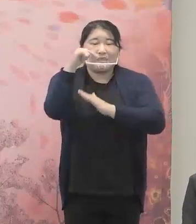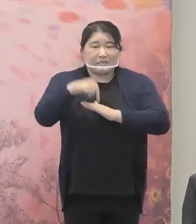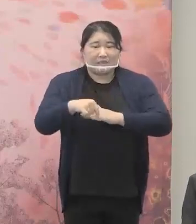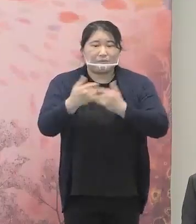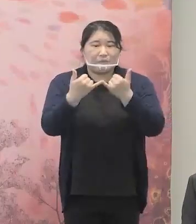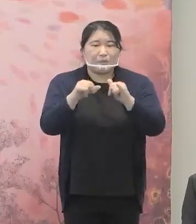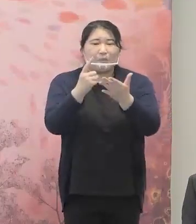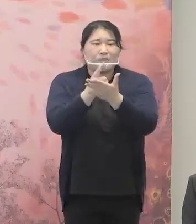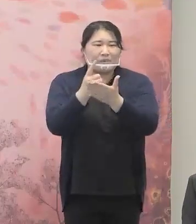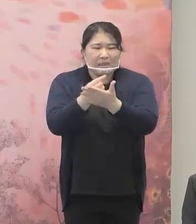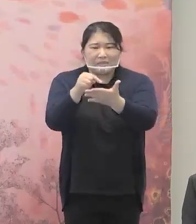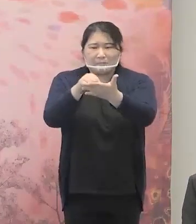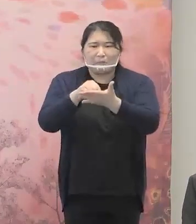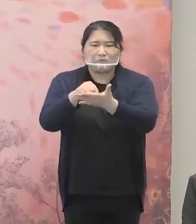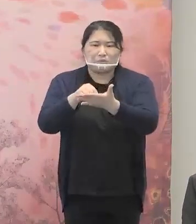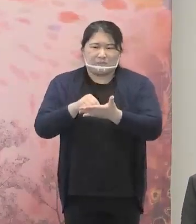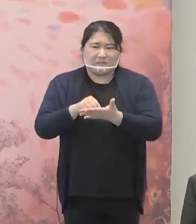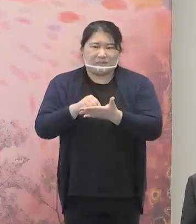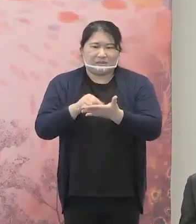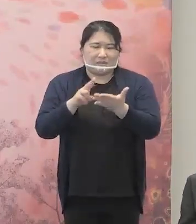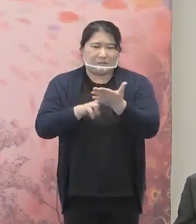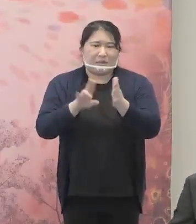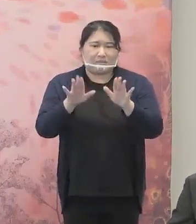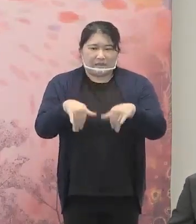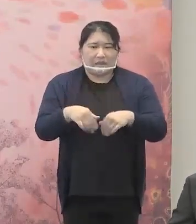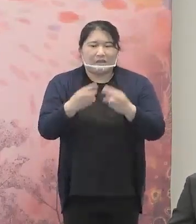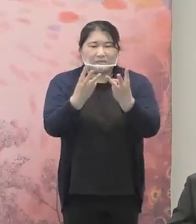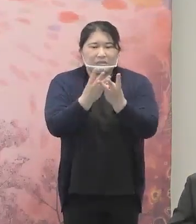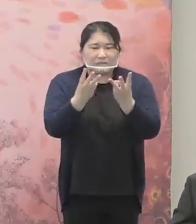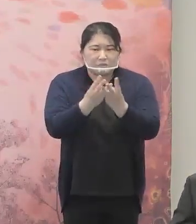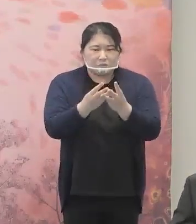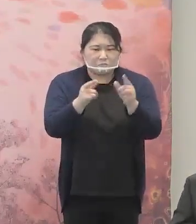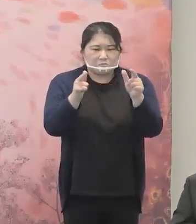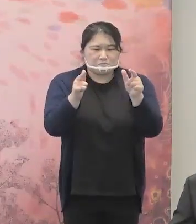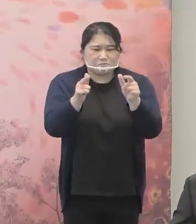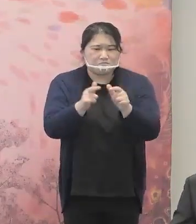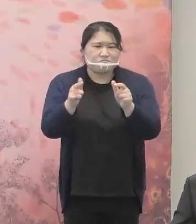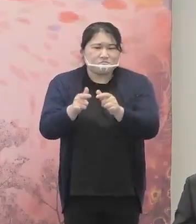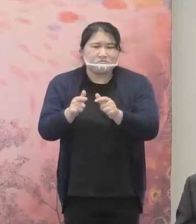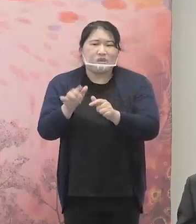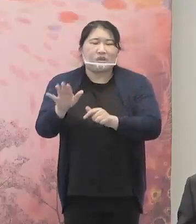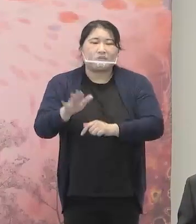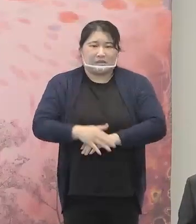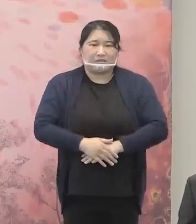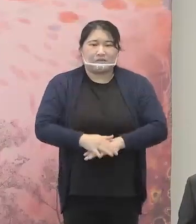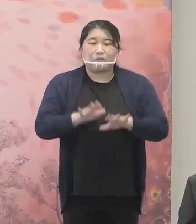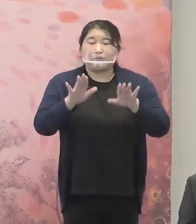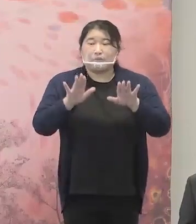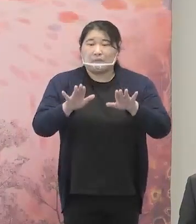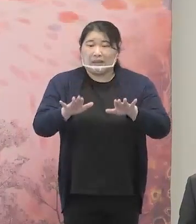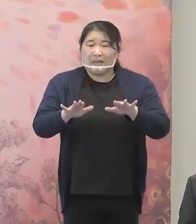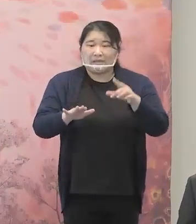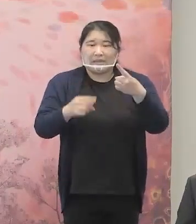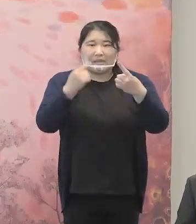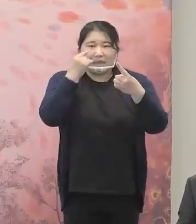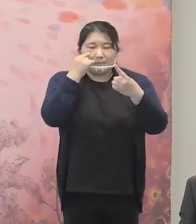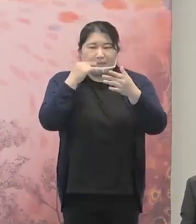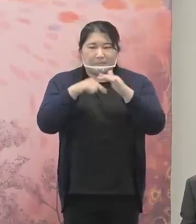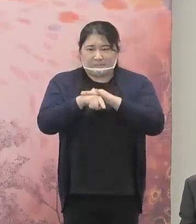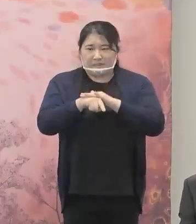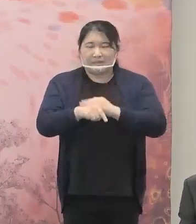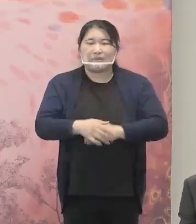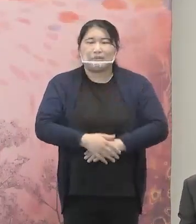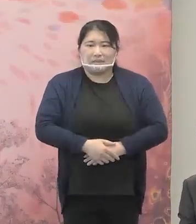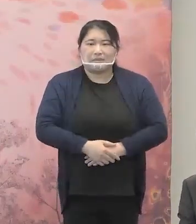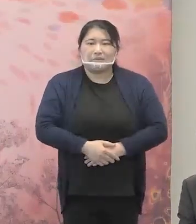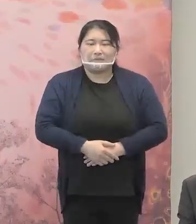ことなどにより人数を絞った形で開催することになります。ただこれが、まあ、第1回ということになります。実情第1